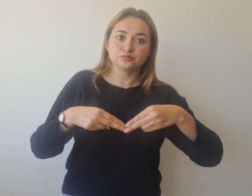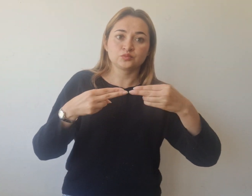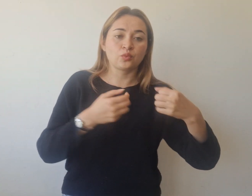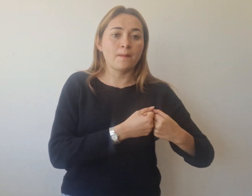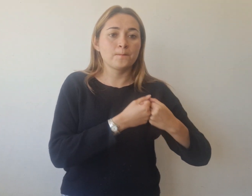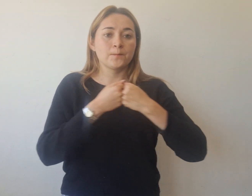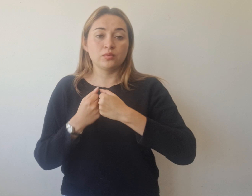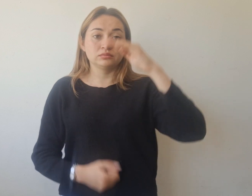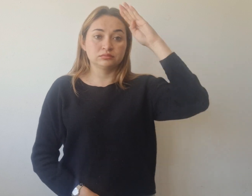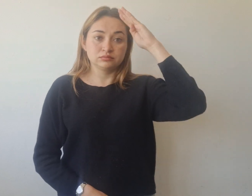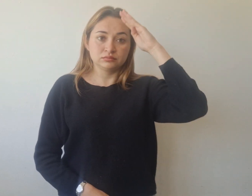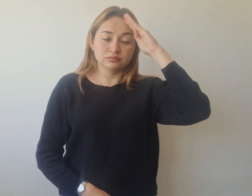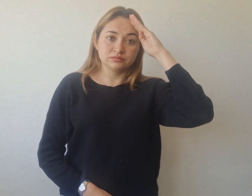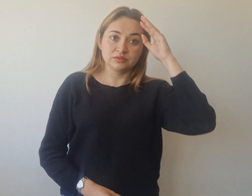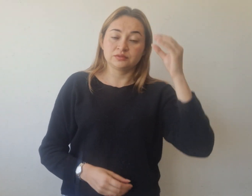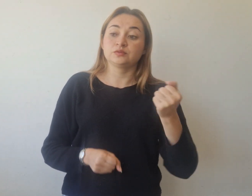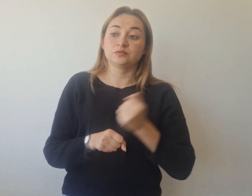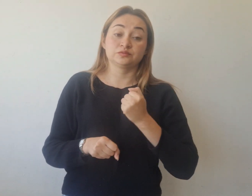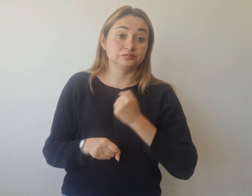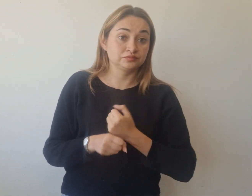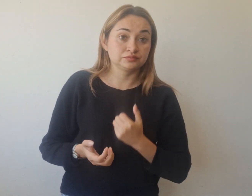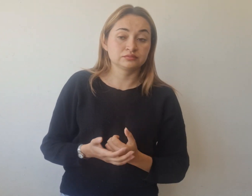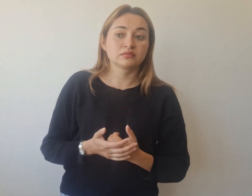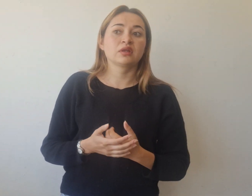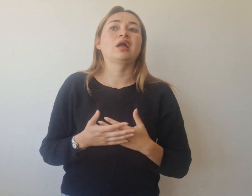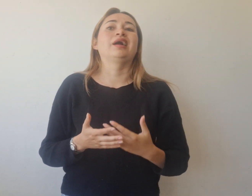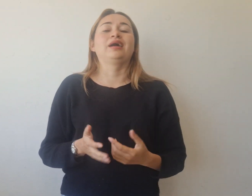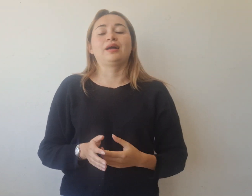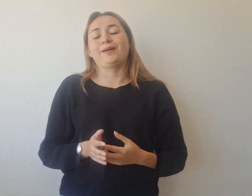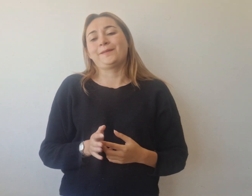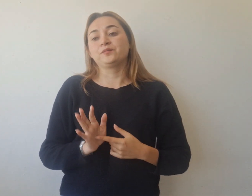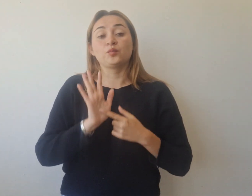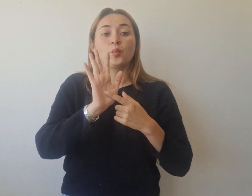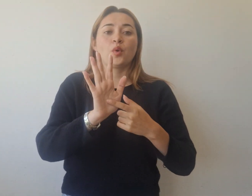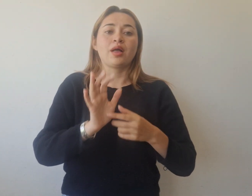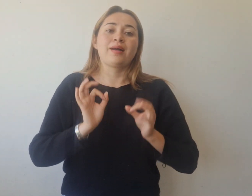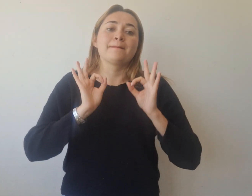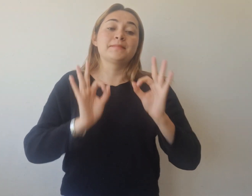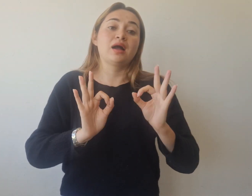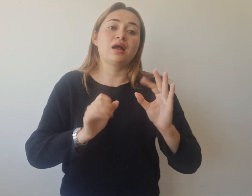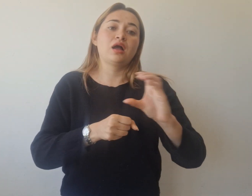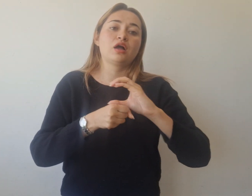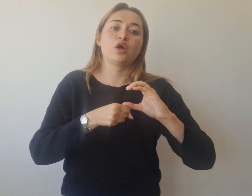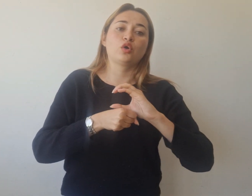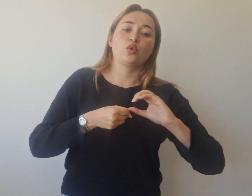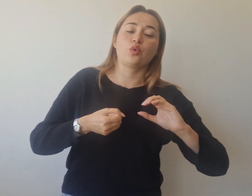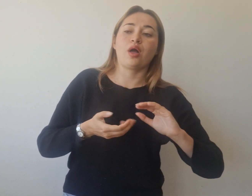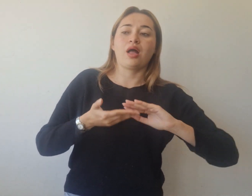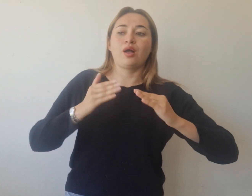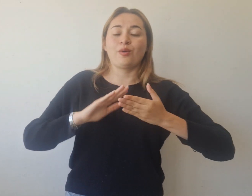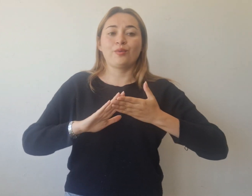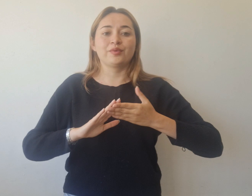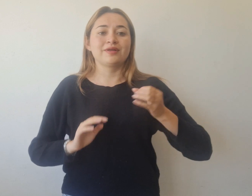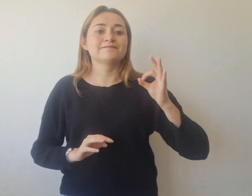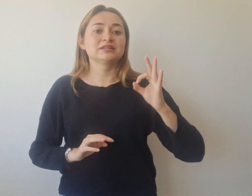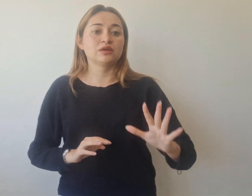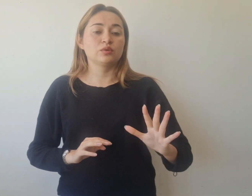metropolitana trabajan en conjunto para mantener la seguridad y convivencia Ciudadana de igual manera reafirman su